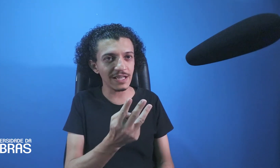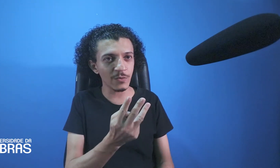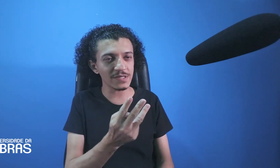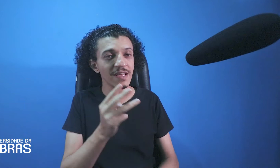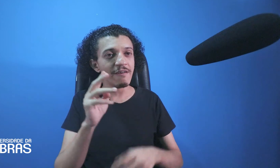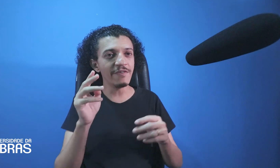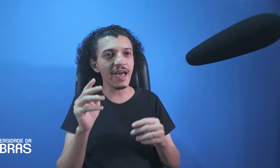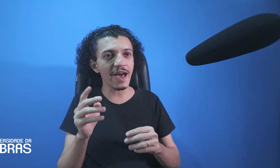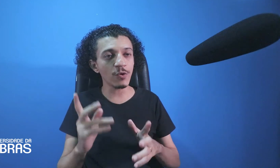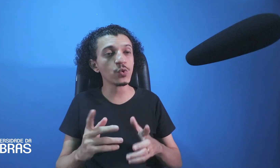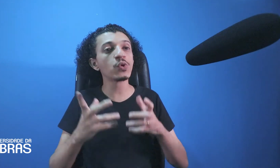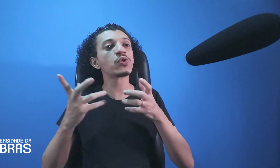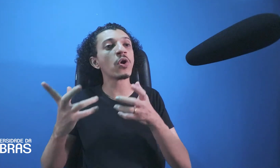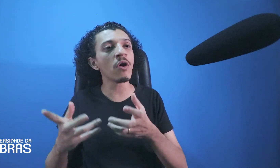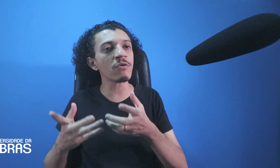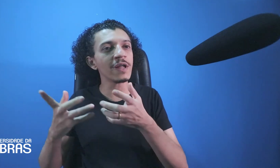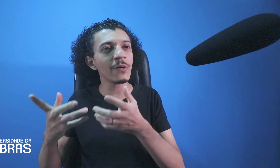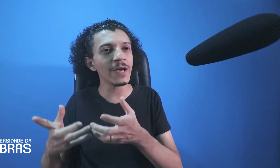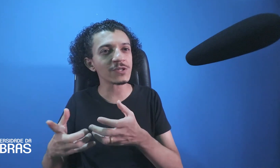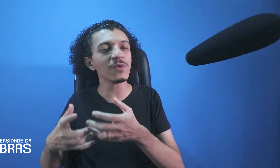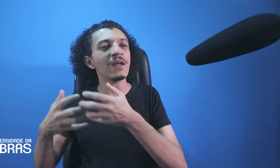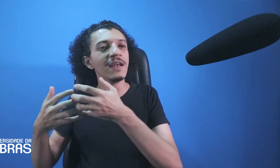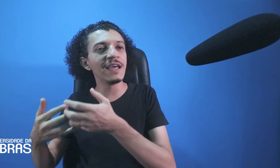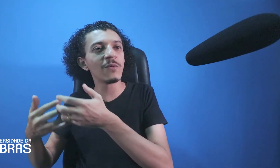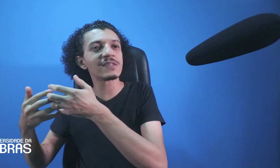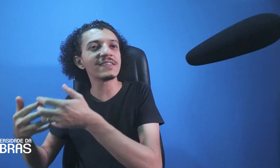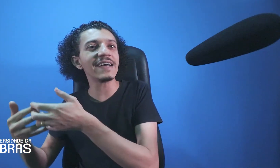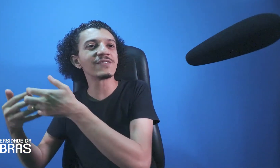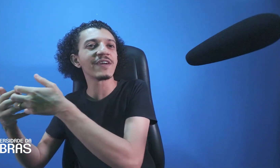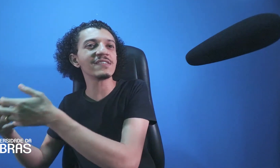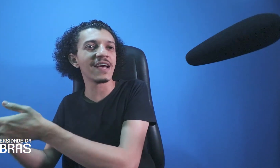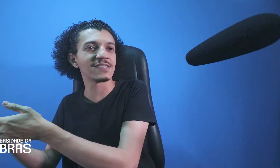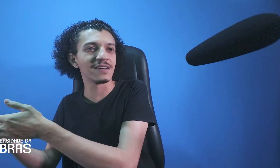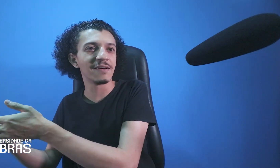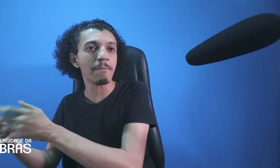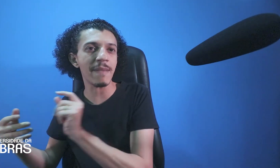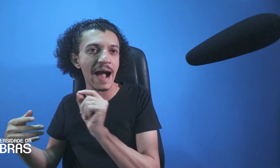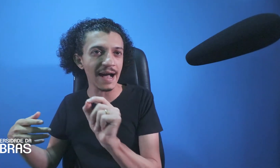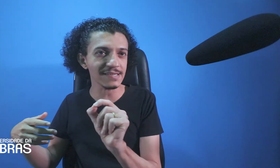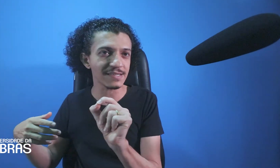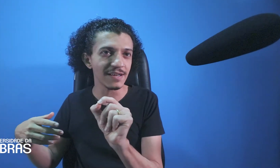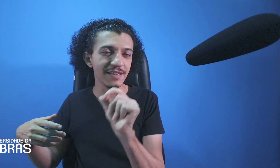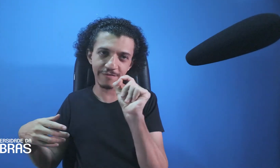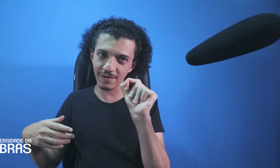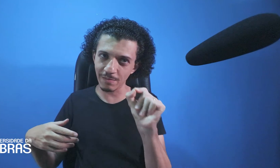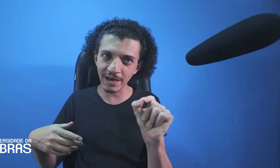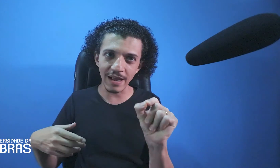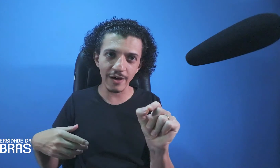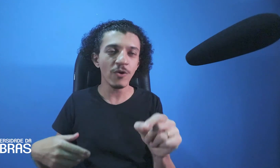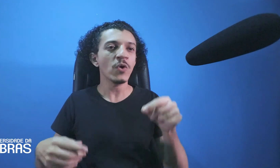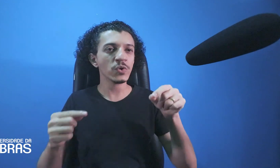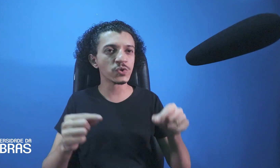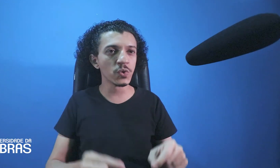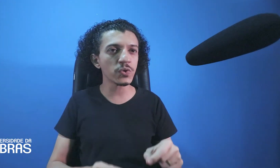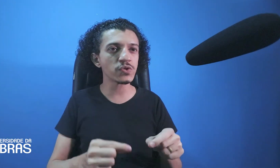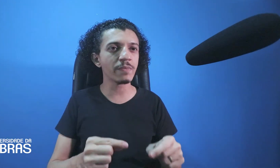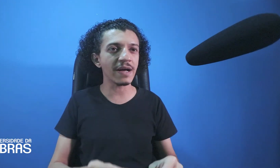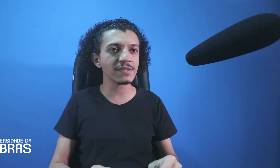línguas vieram do tronco linguístico língua de sinais francesa. Mas, que fique bem claro, os surdos do